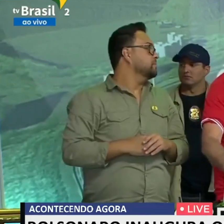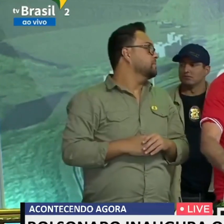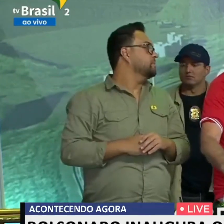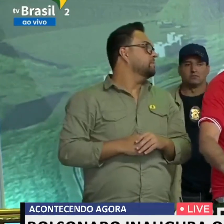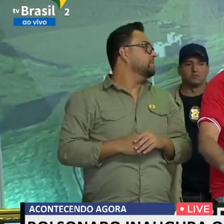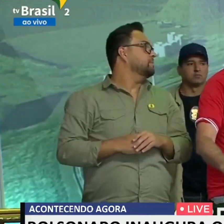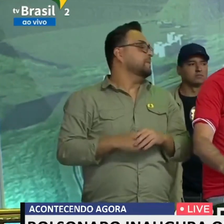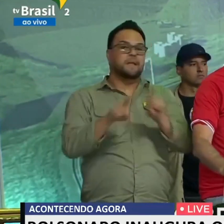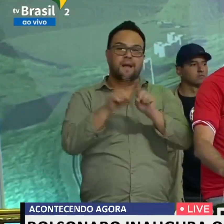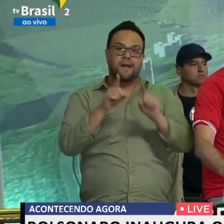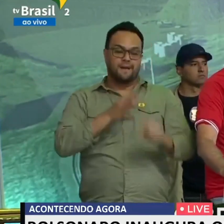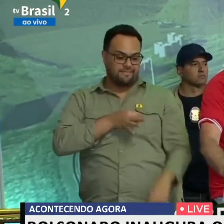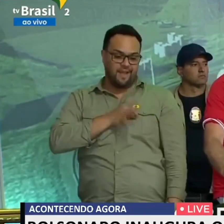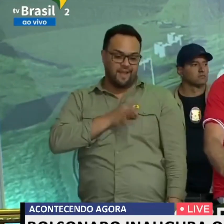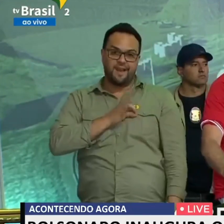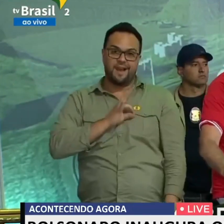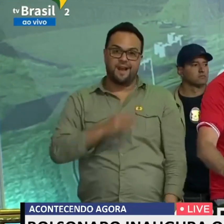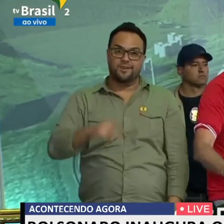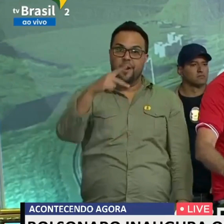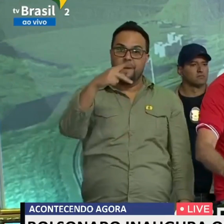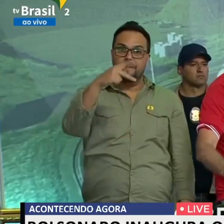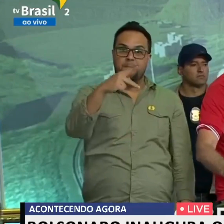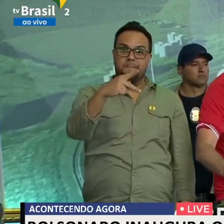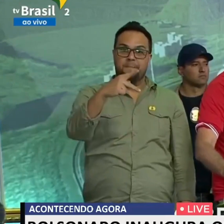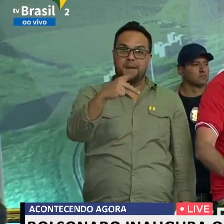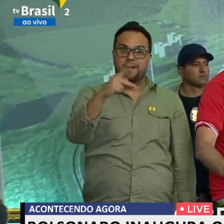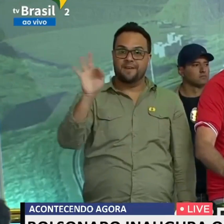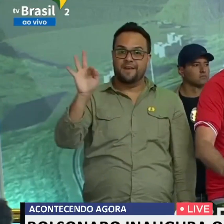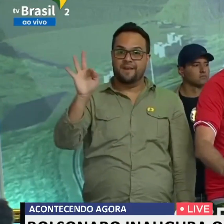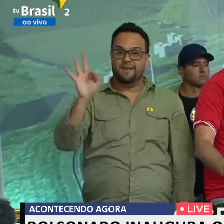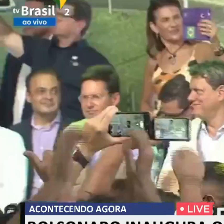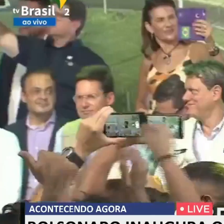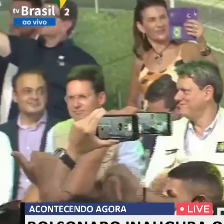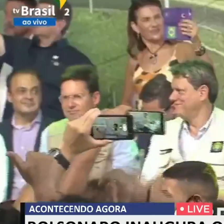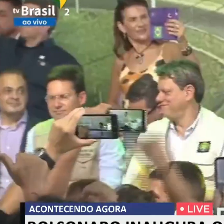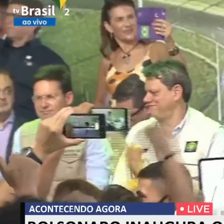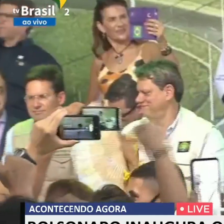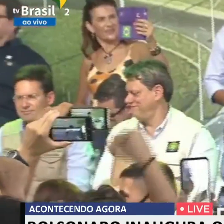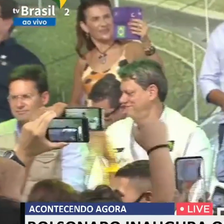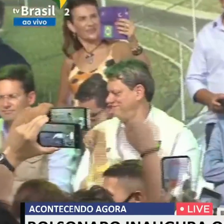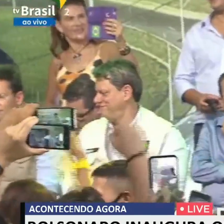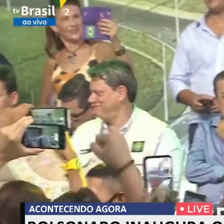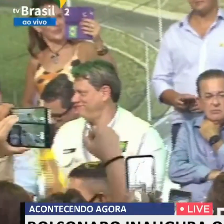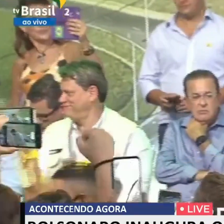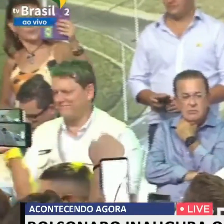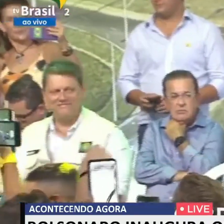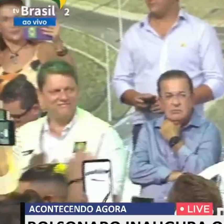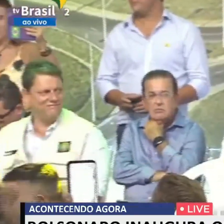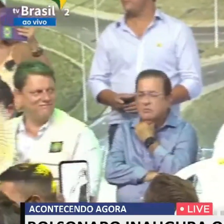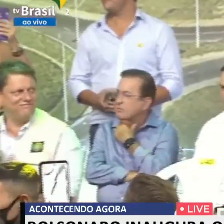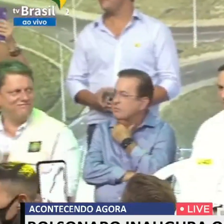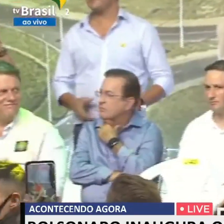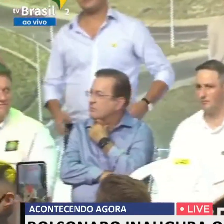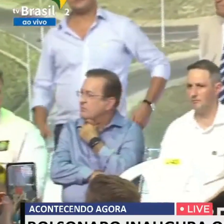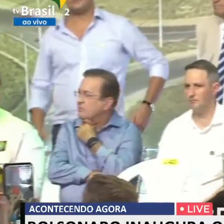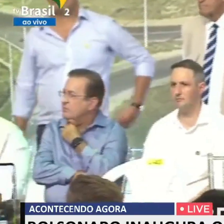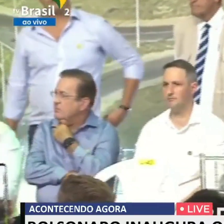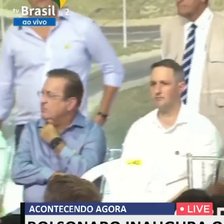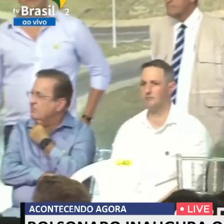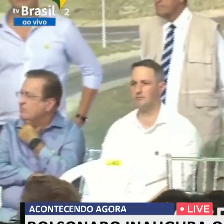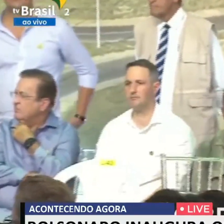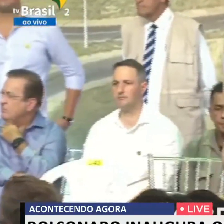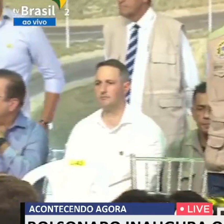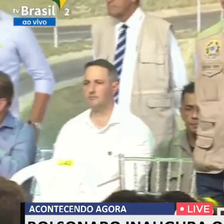Delegado da Polícia Federal. A Polícia Federal tem, cada vez